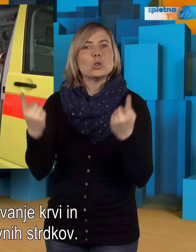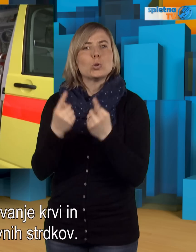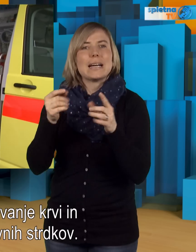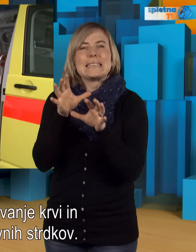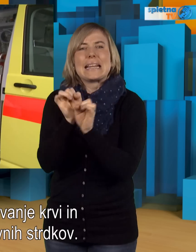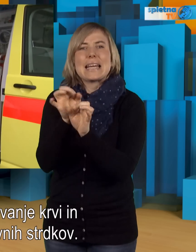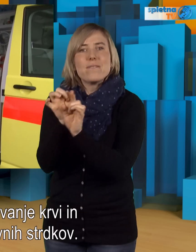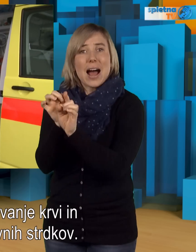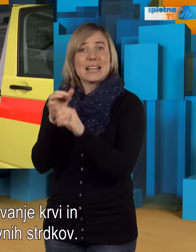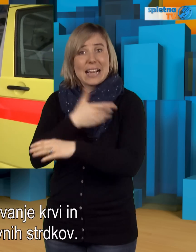krvnih strdkov.